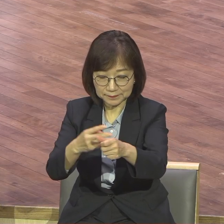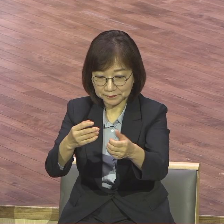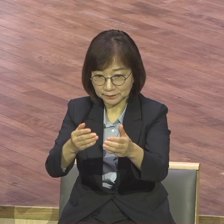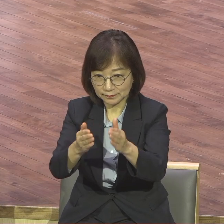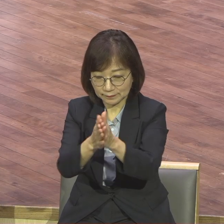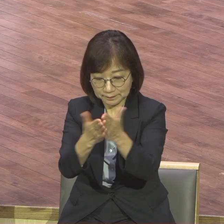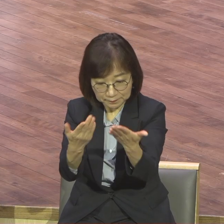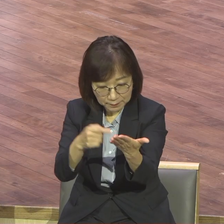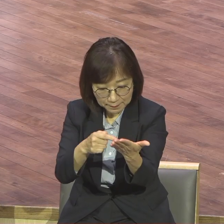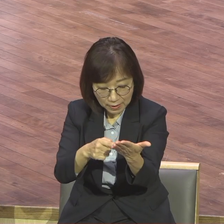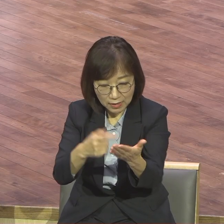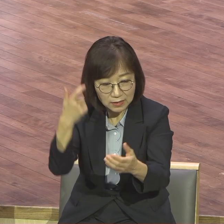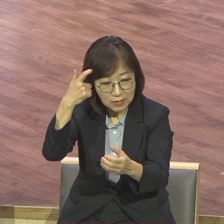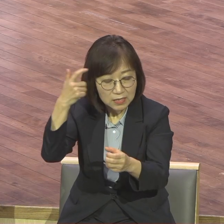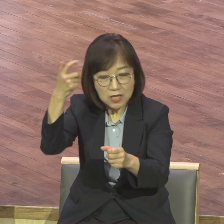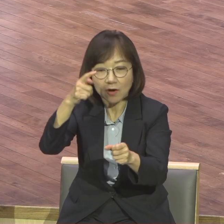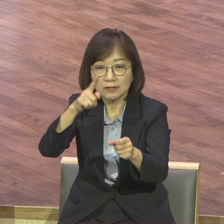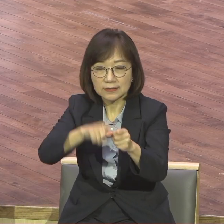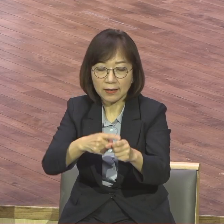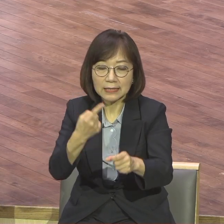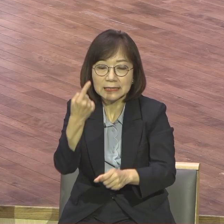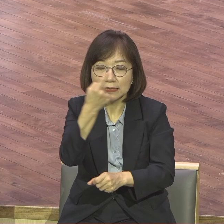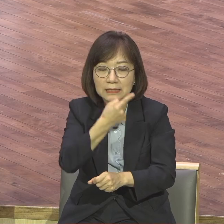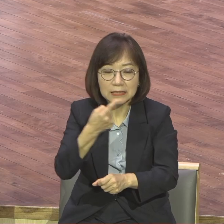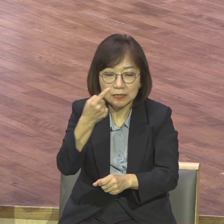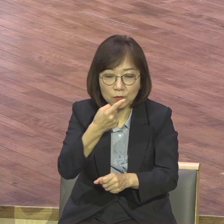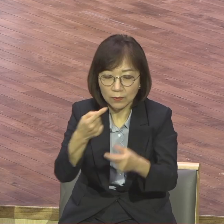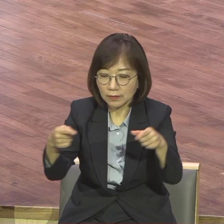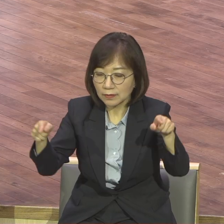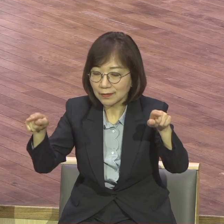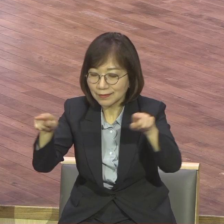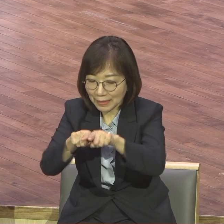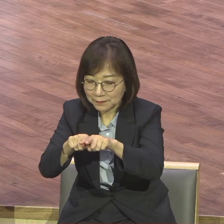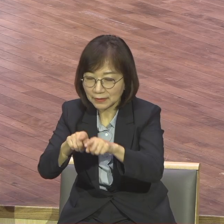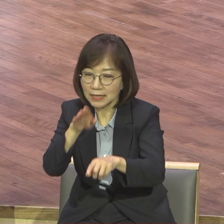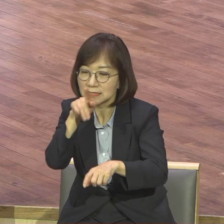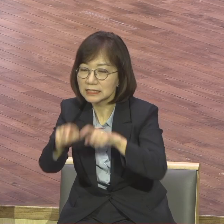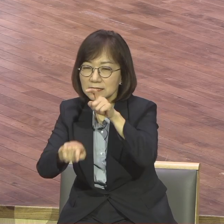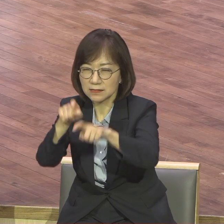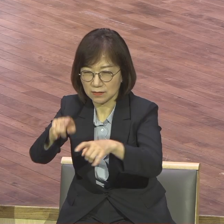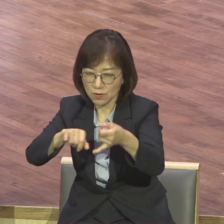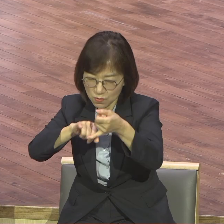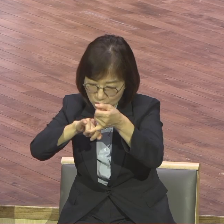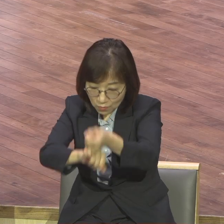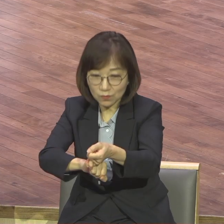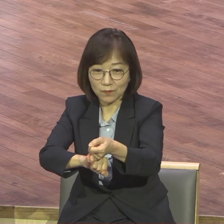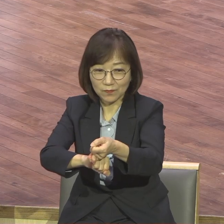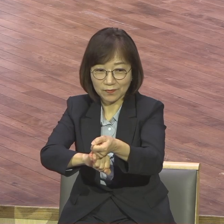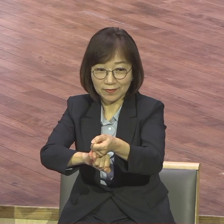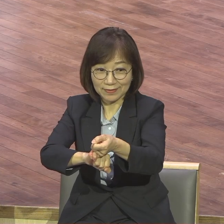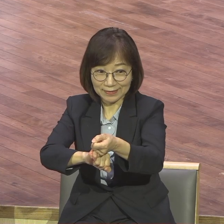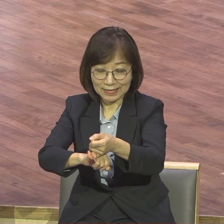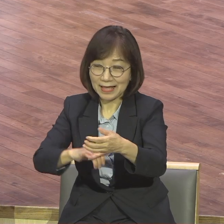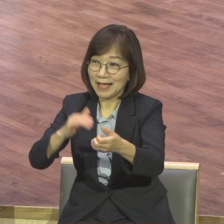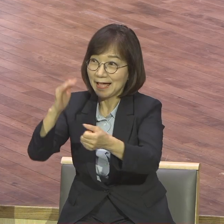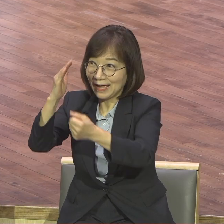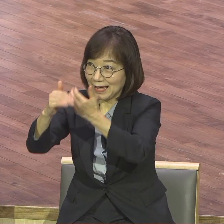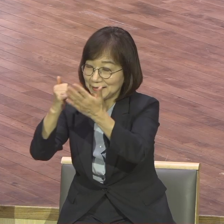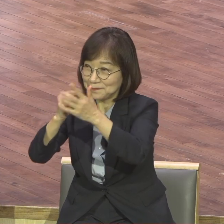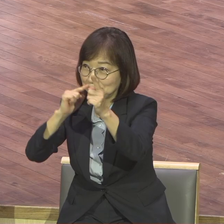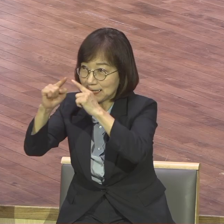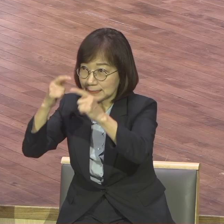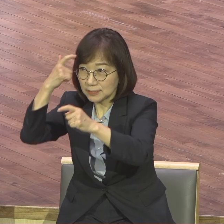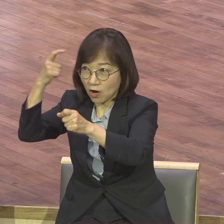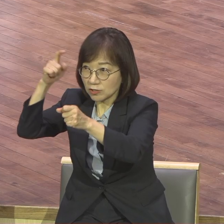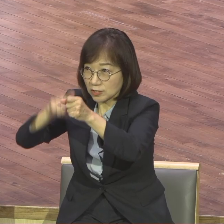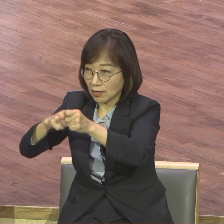영적 이론편과 함께 꼭 실천편을 다뤄놨어요. 영적인 것을 들었으면 요 말을 실천해라,